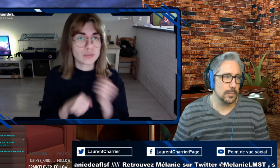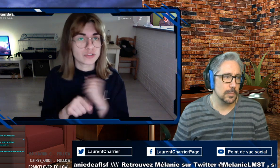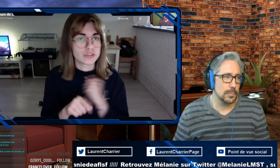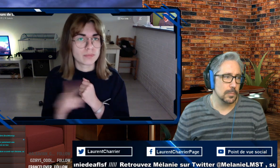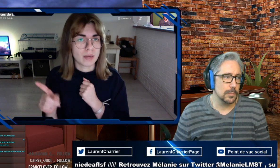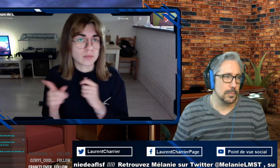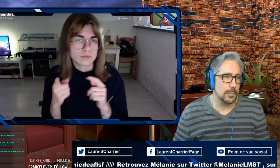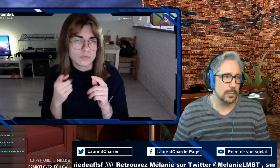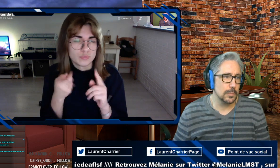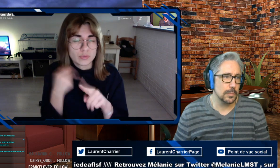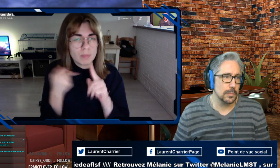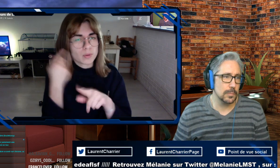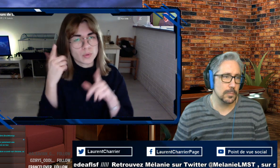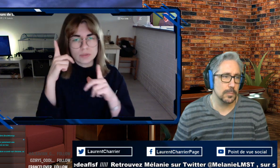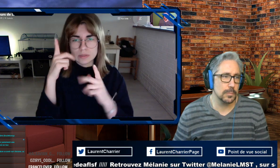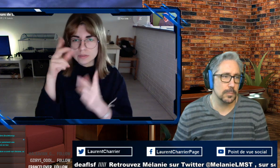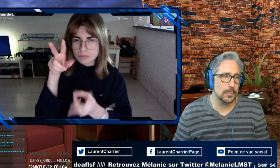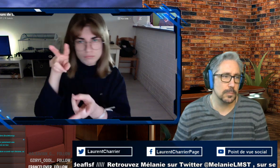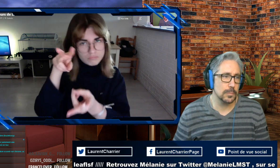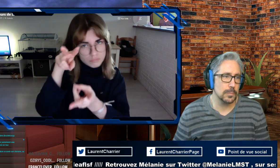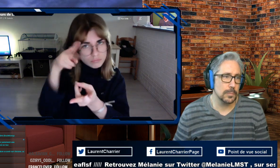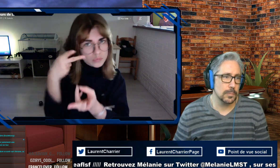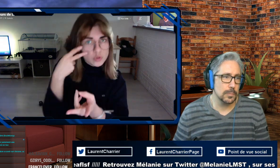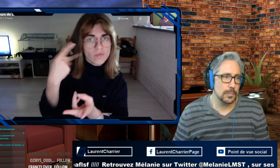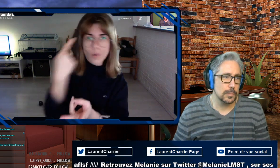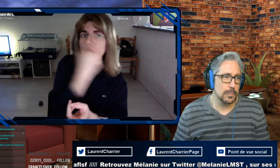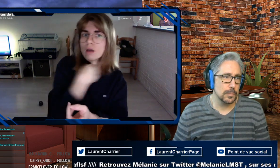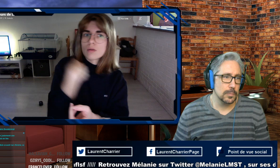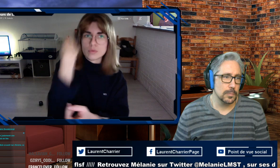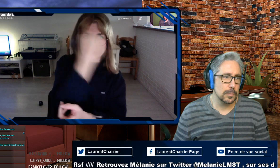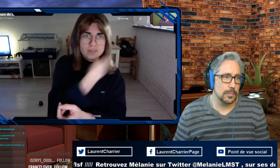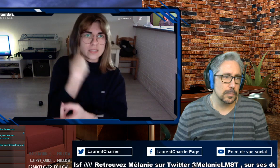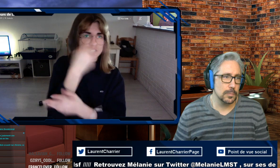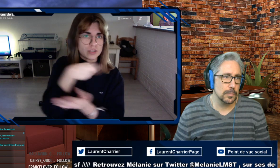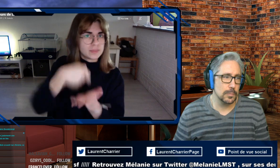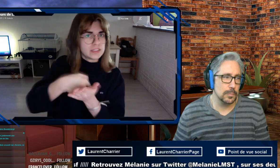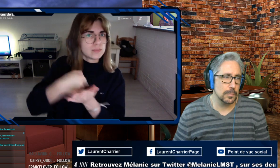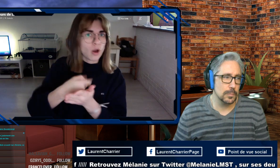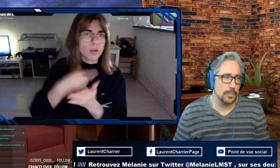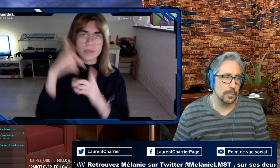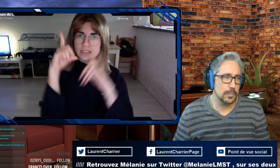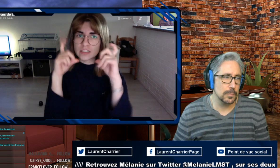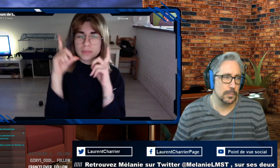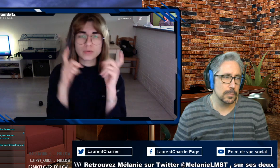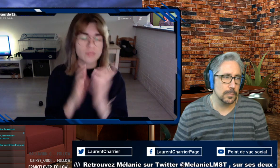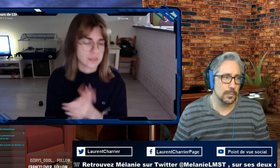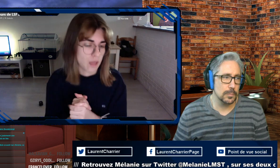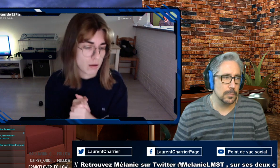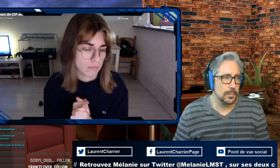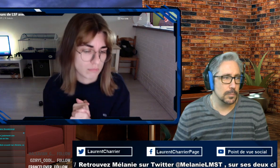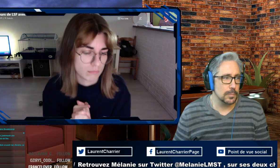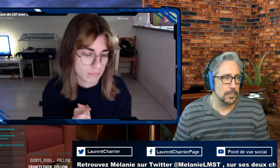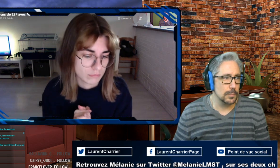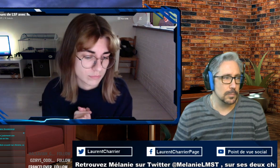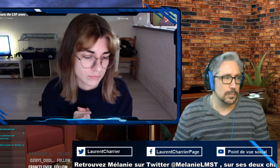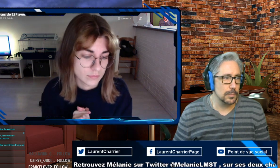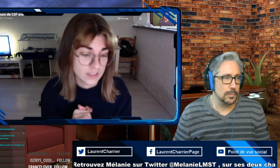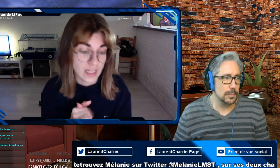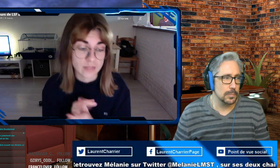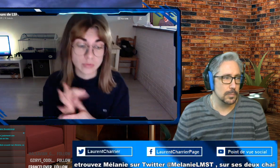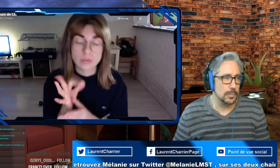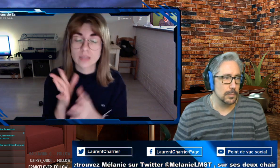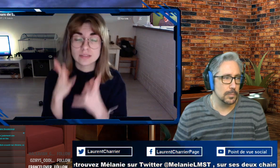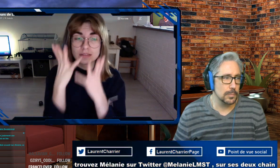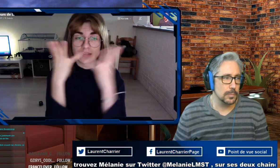Personnellement, ça ne me gêne pas. Le plus important, c'est de voir le visage, un minimum de l'expression faciale.